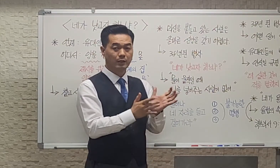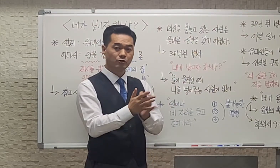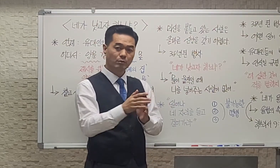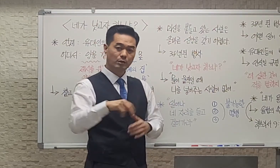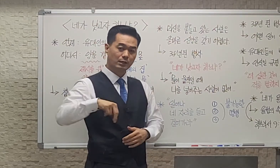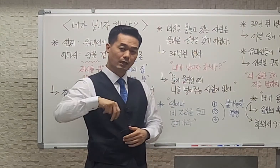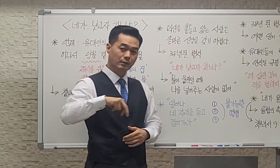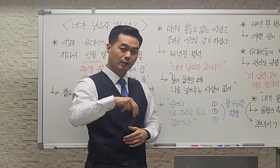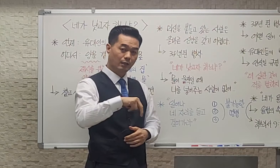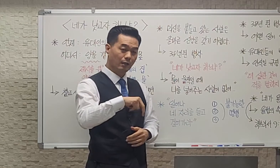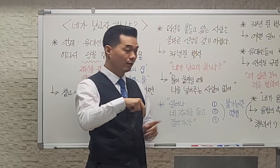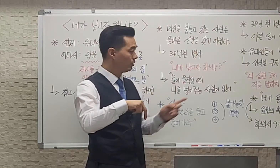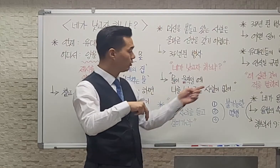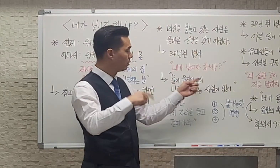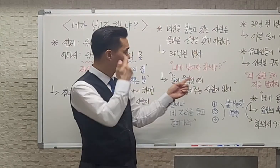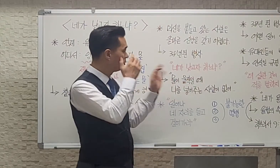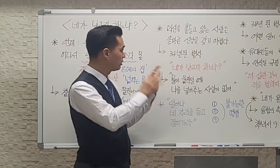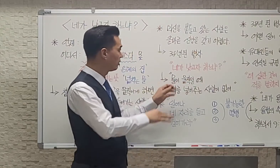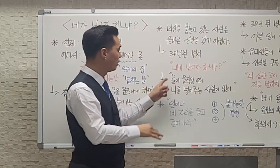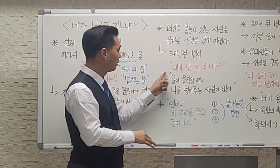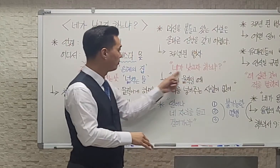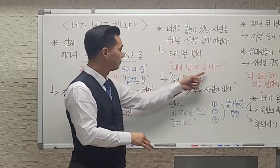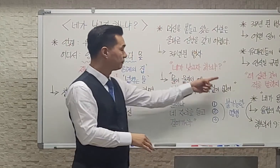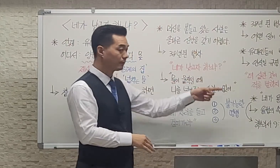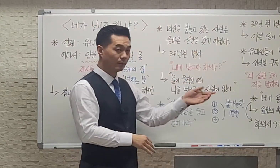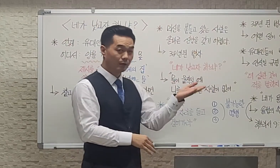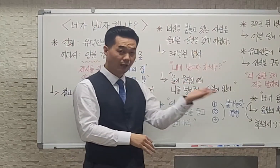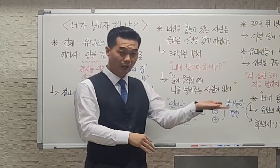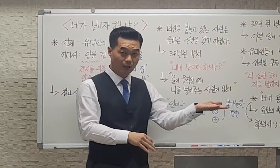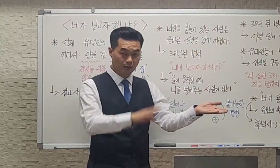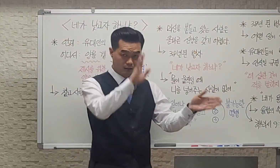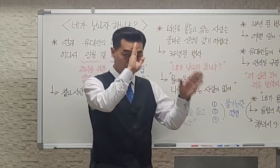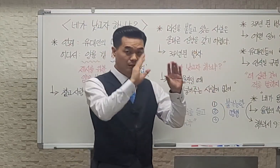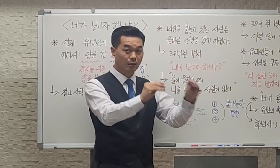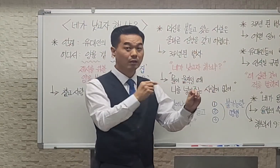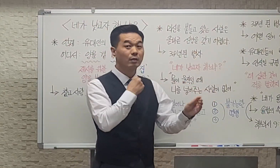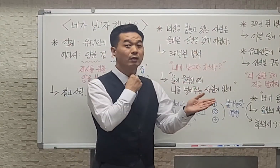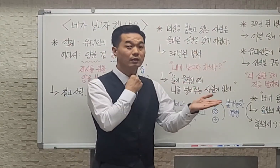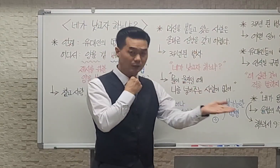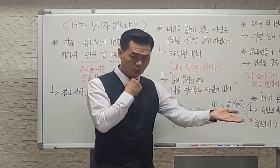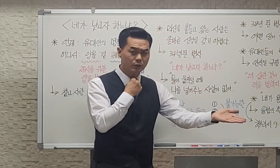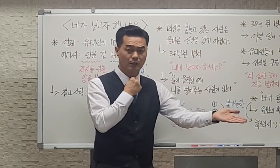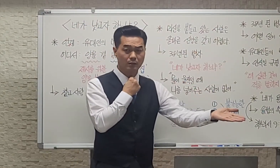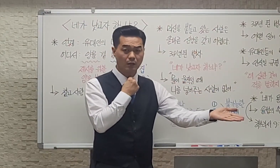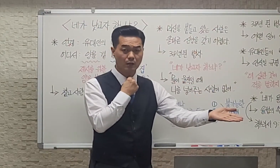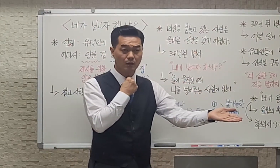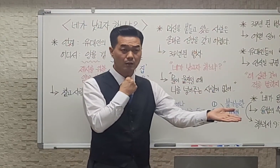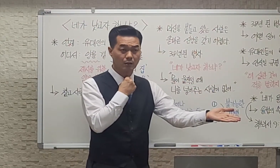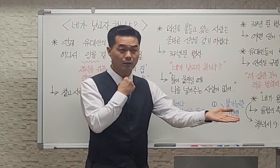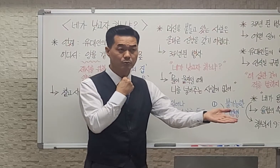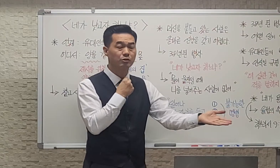예수님이 지나가시다가 여기서 물어보시는 거예요. 내가 낫고자 하느냐? 물으시는